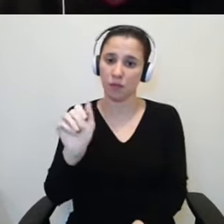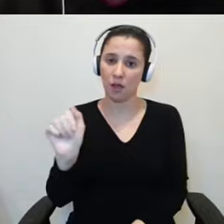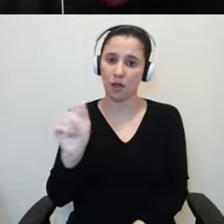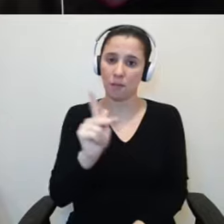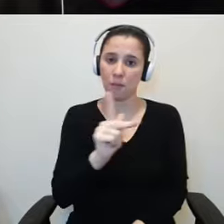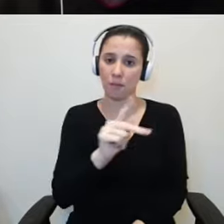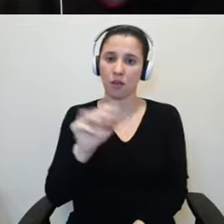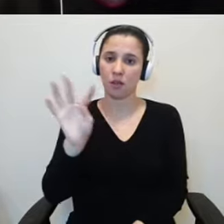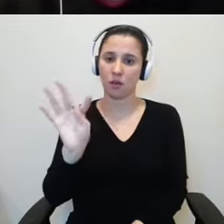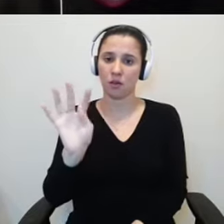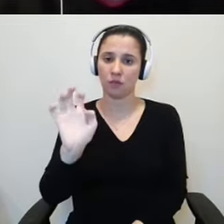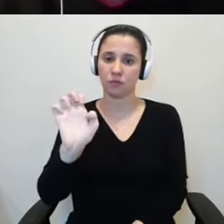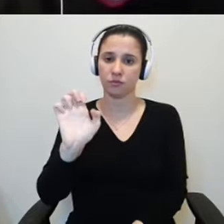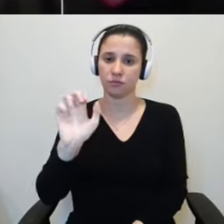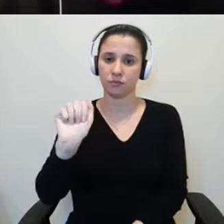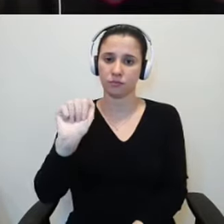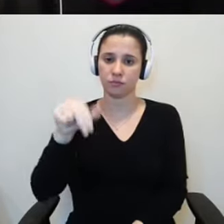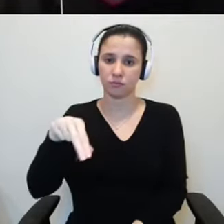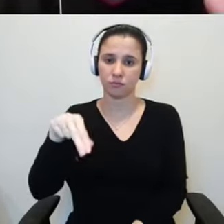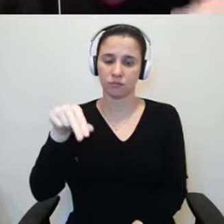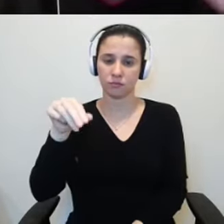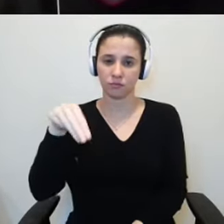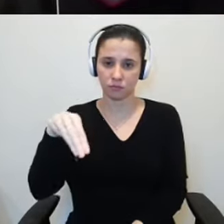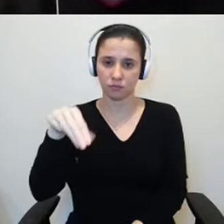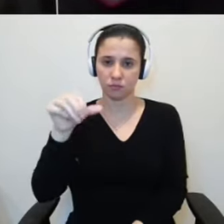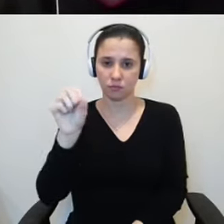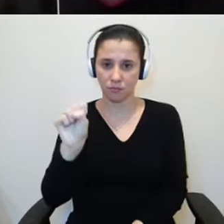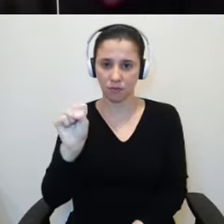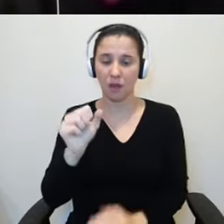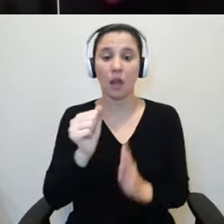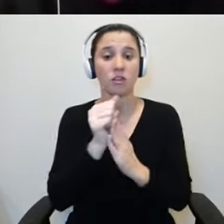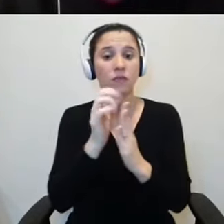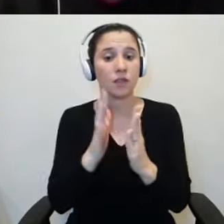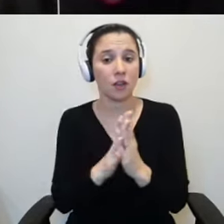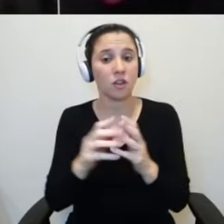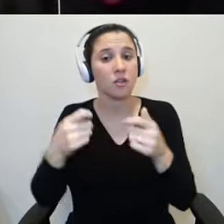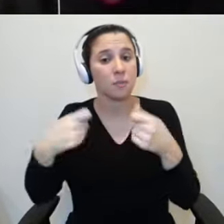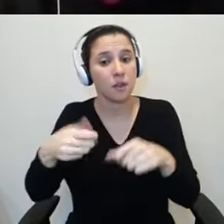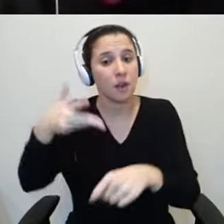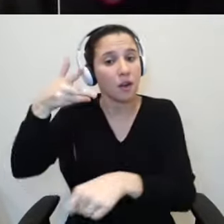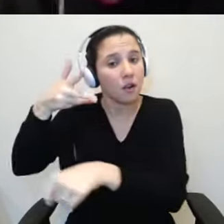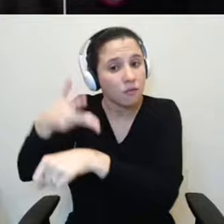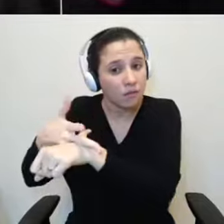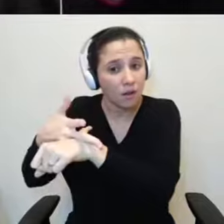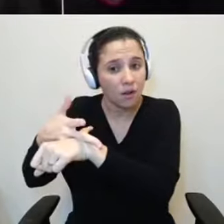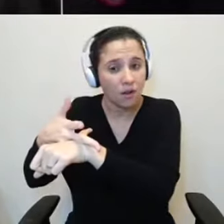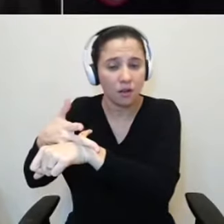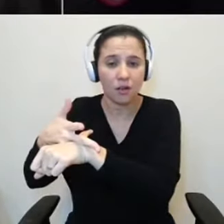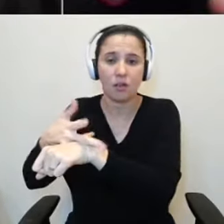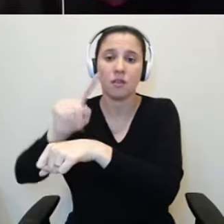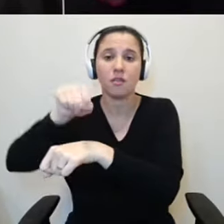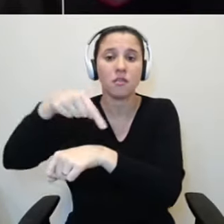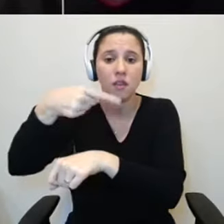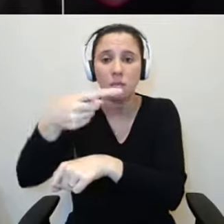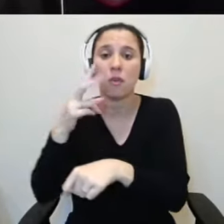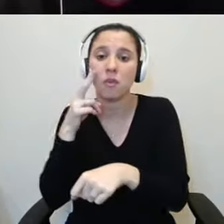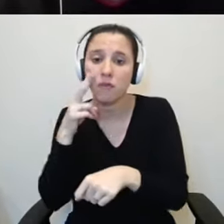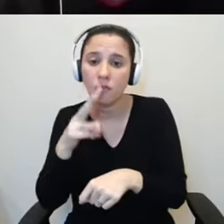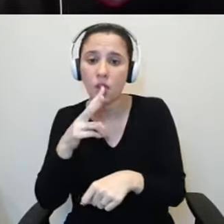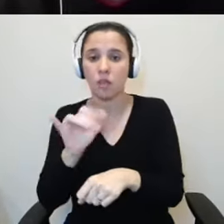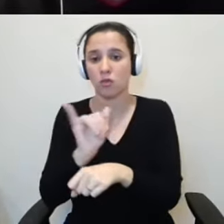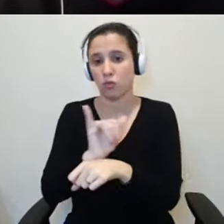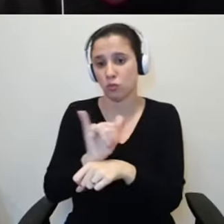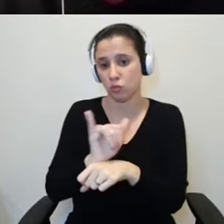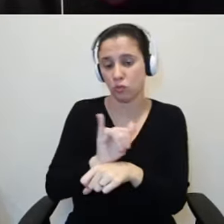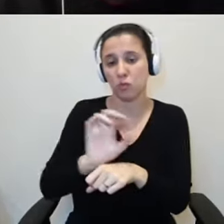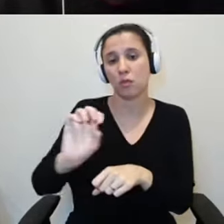que as atividades fiquem gravadas e aí a gente consegue disponibilizar isso no YouTube ou no próprio Teams ali